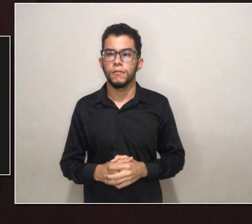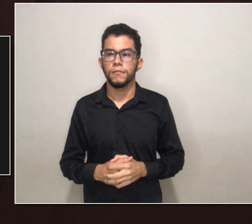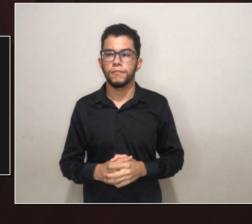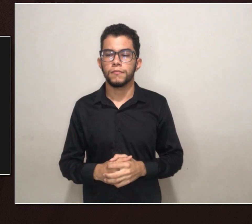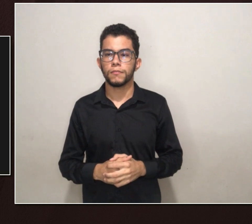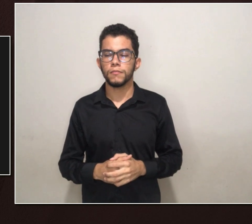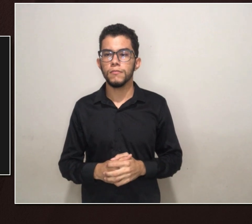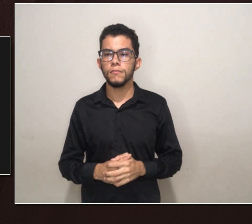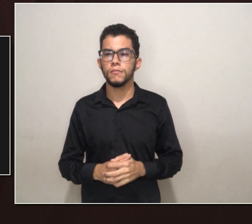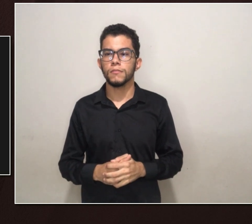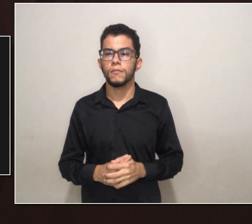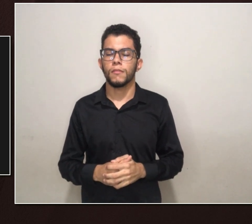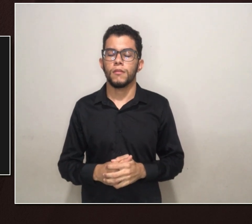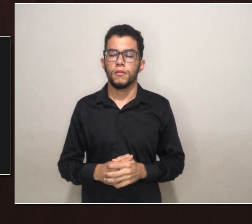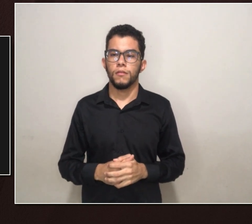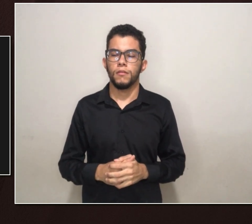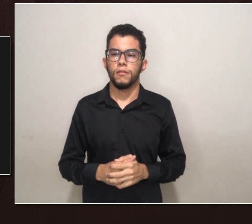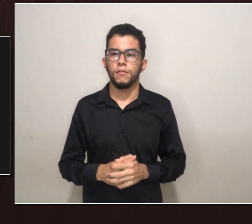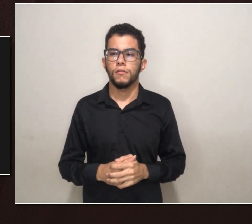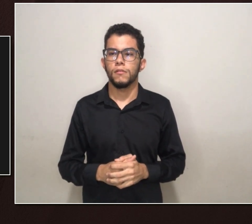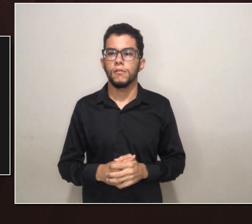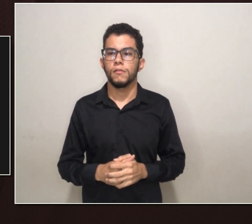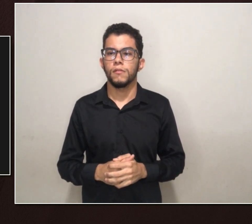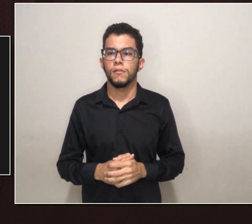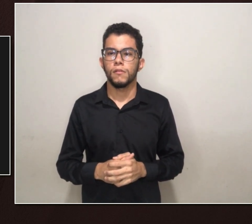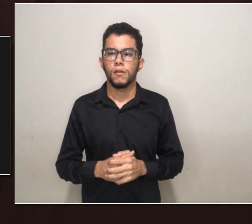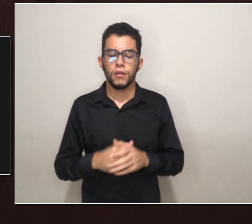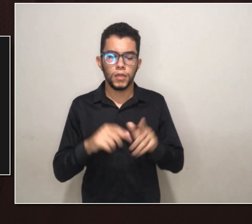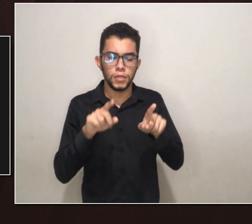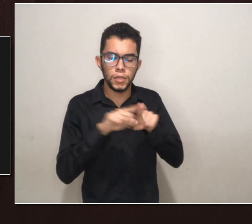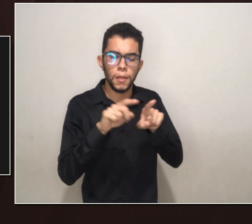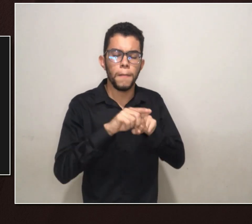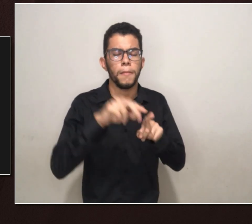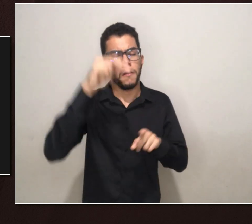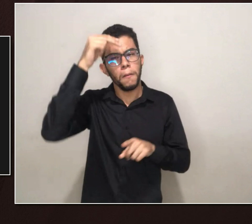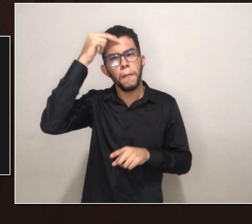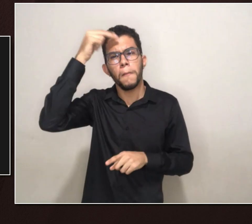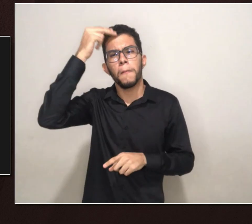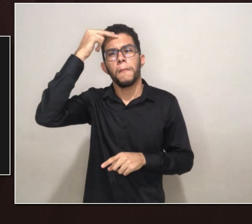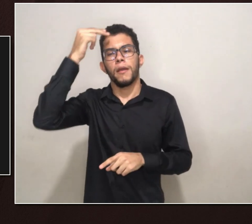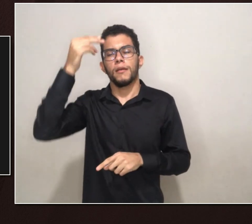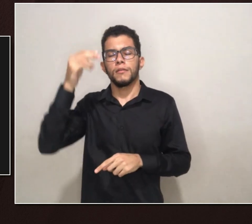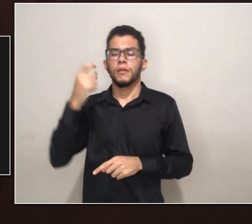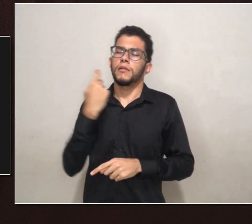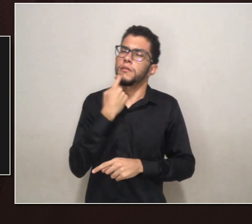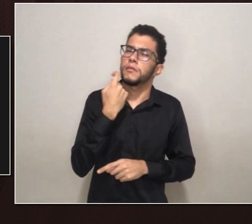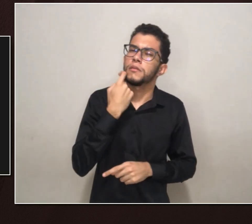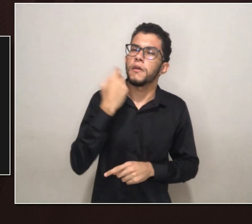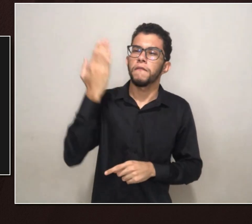y juntamente con el hermano Esdra, y vemos cómo el Espíritu está trabajando